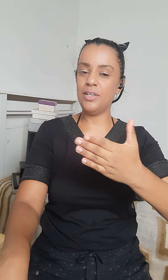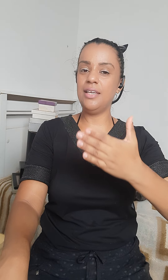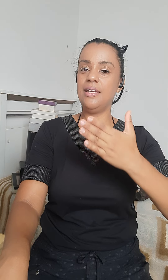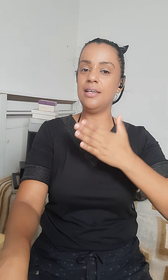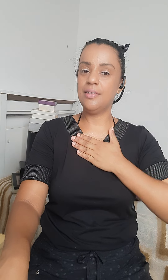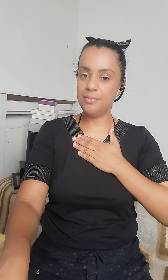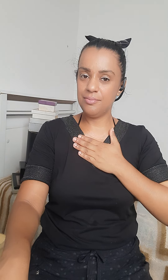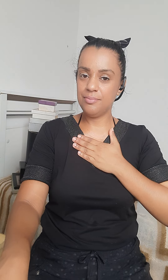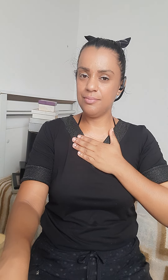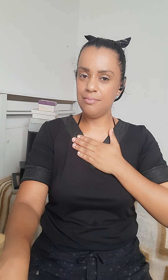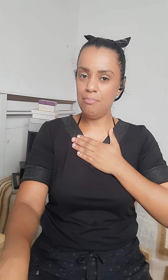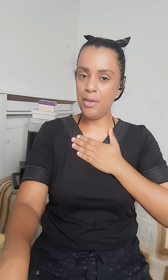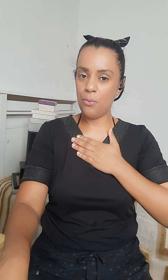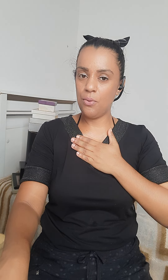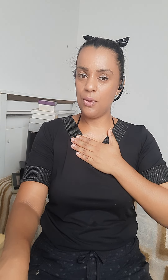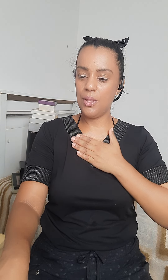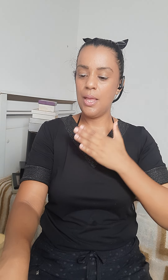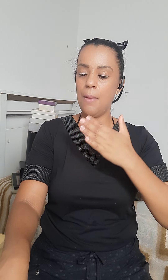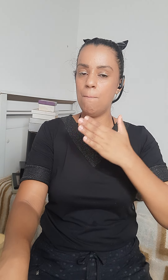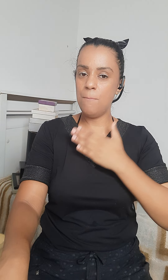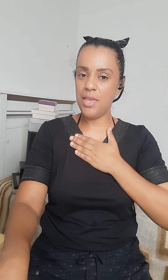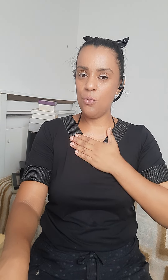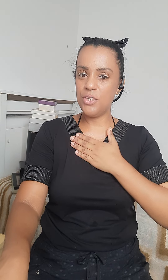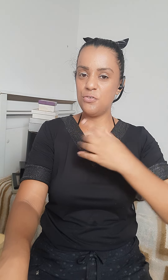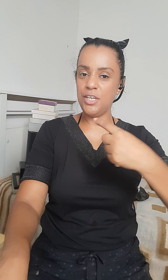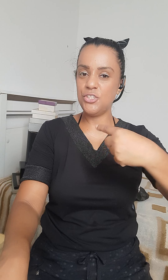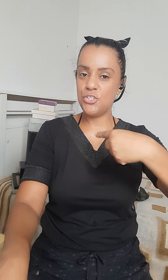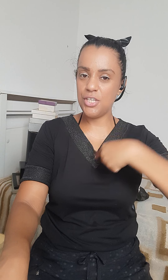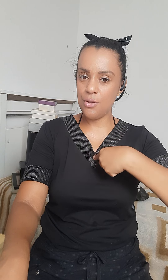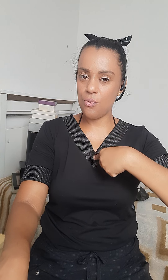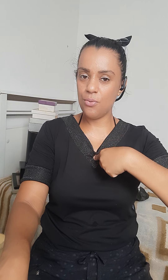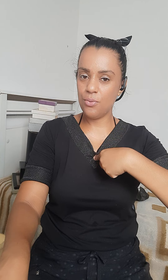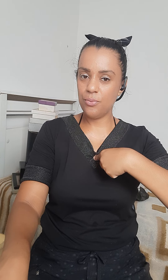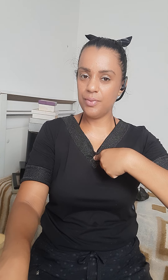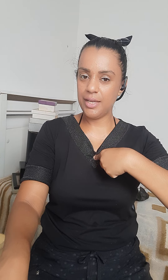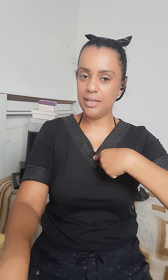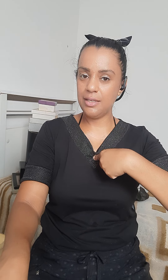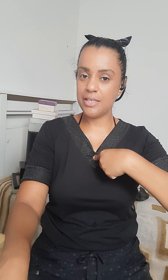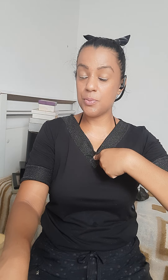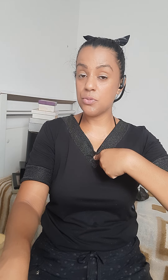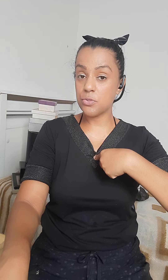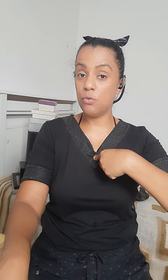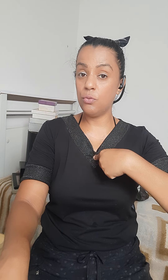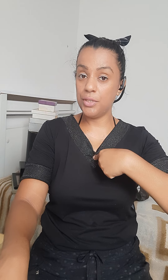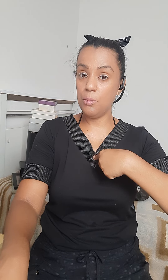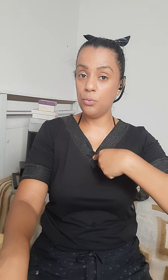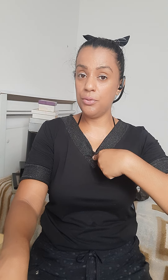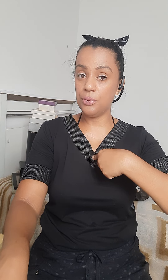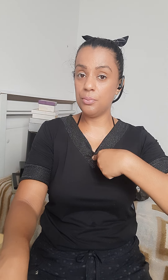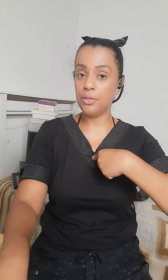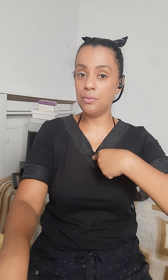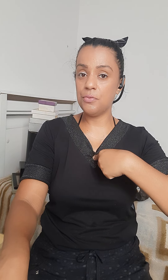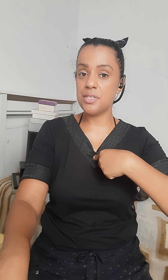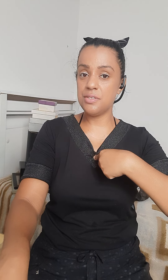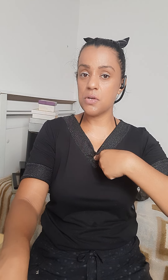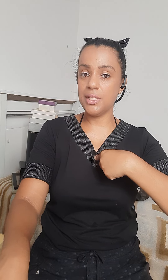falei? Meu. Meu é diferente de eu, tá? As pessoas confundem muito, então vocês ficam